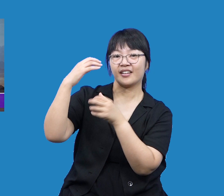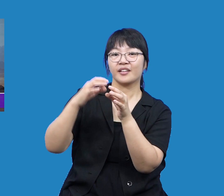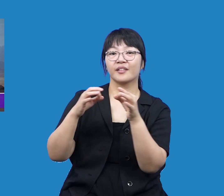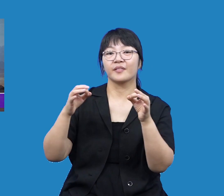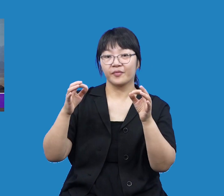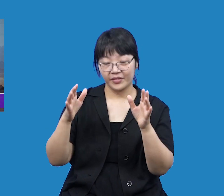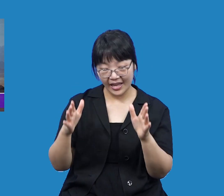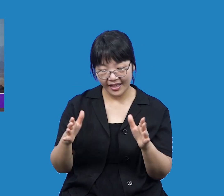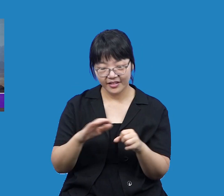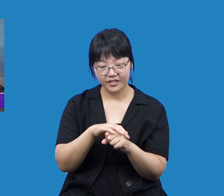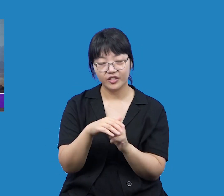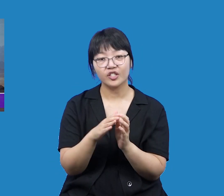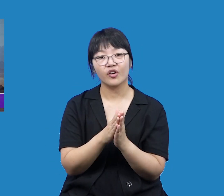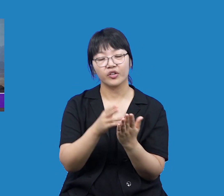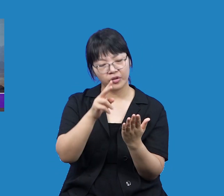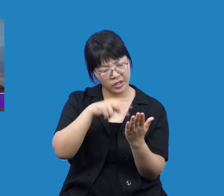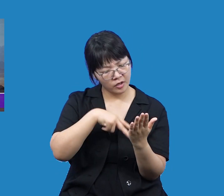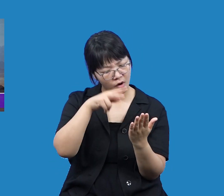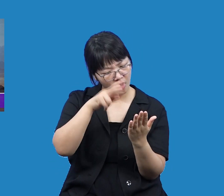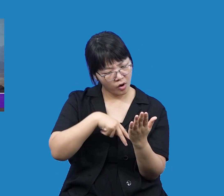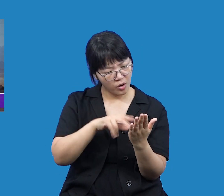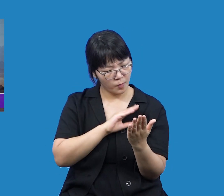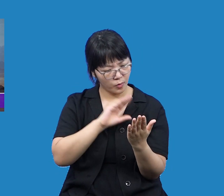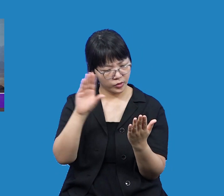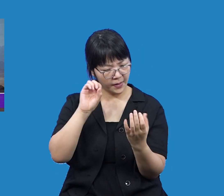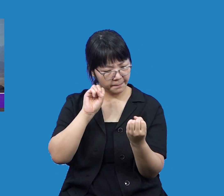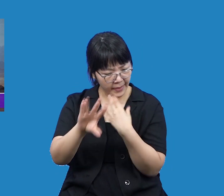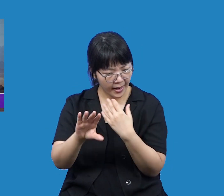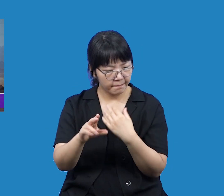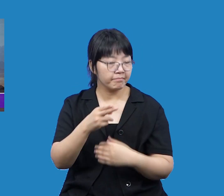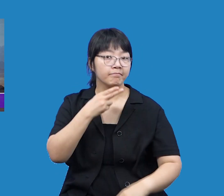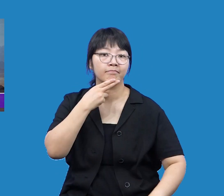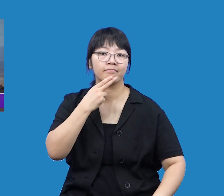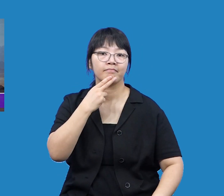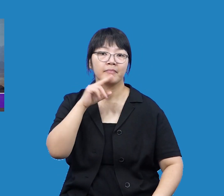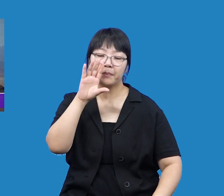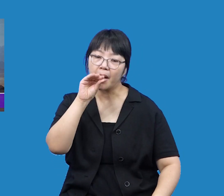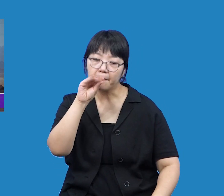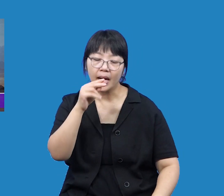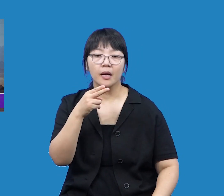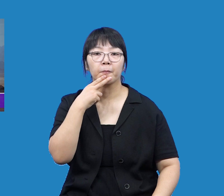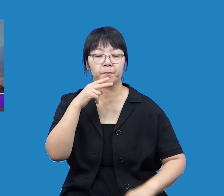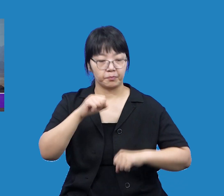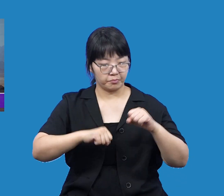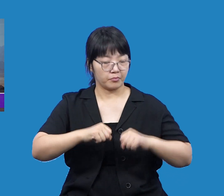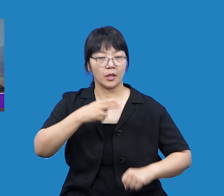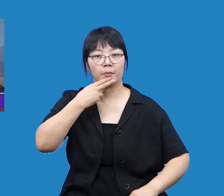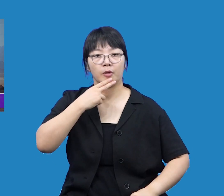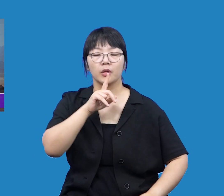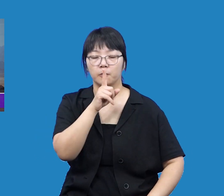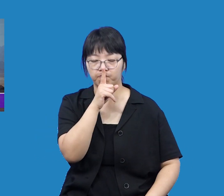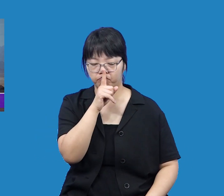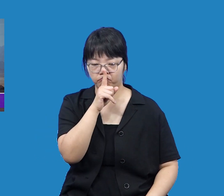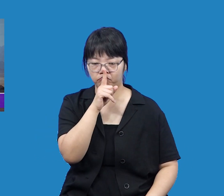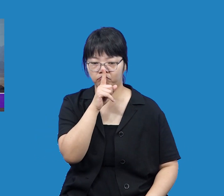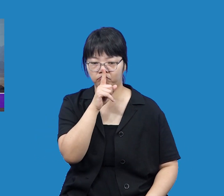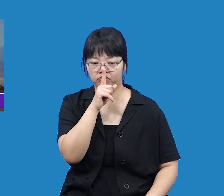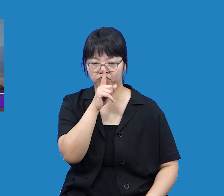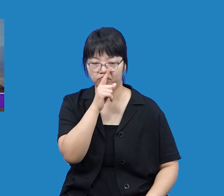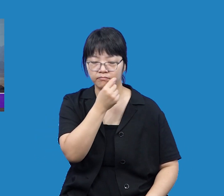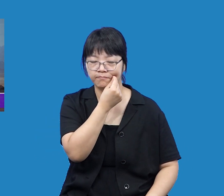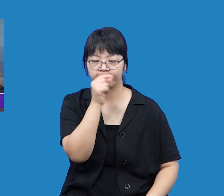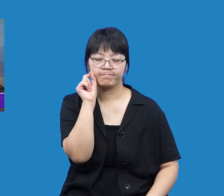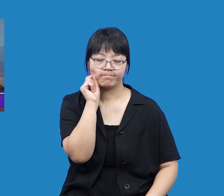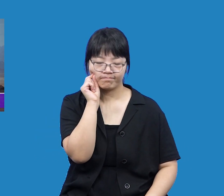본문에 보면 모세가 반응한 어떤 말이나 행동을 기록하지 않습니다. 그는 침묵으로